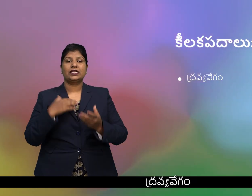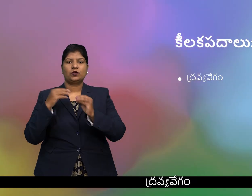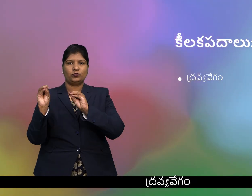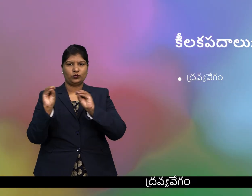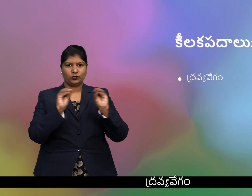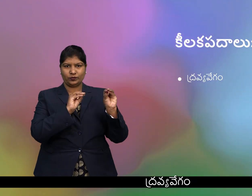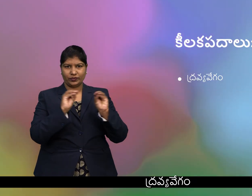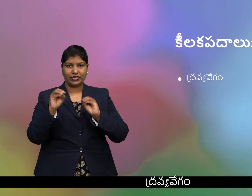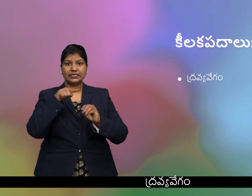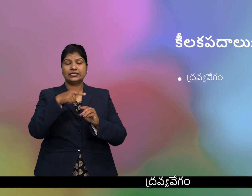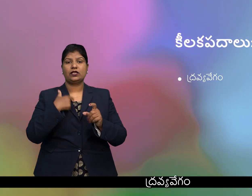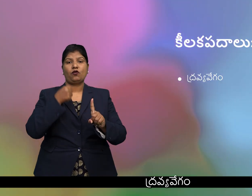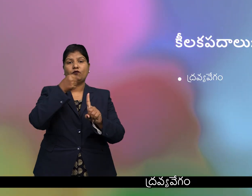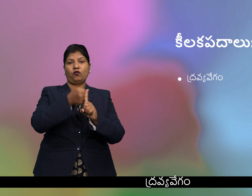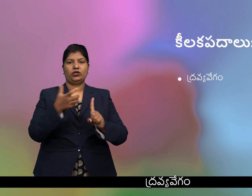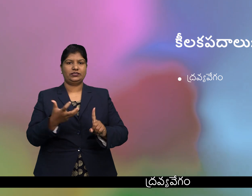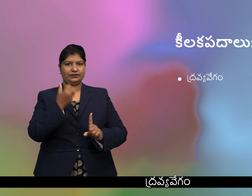ద్రవ్యవేగం